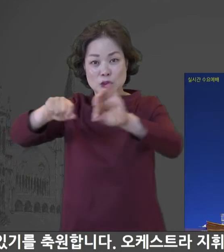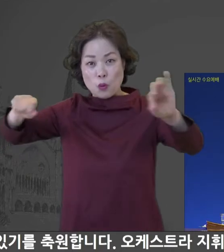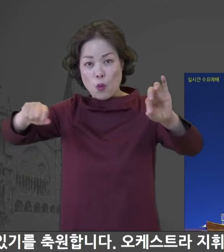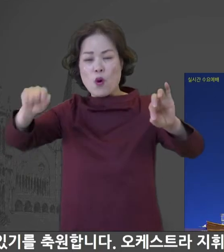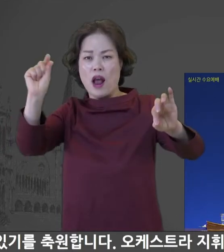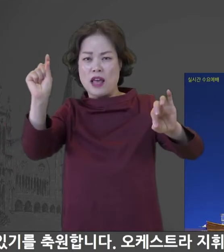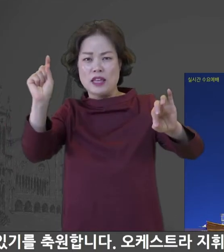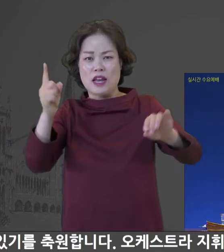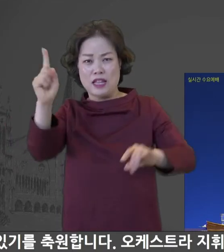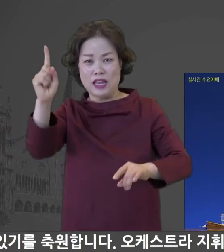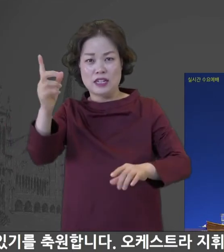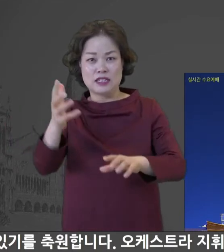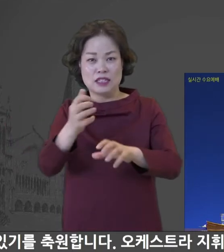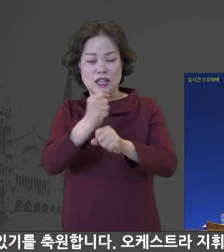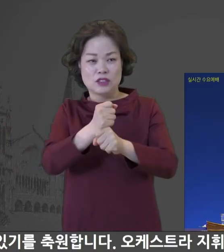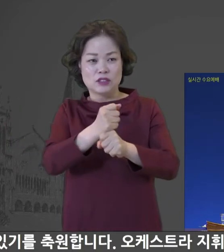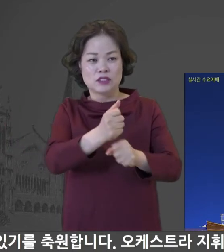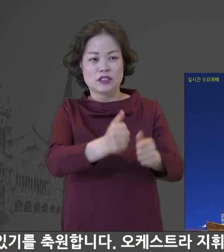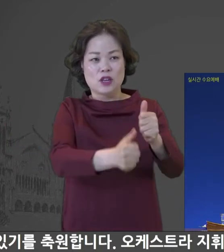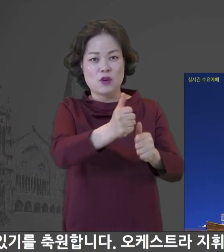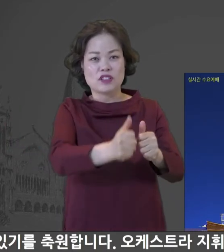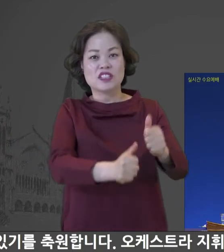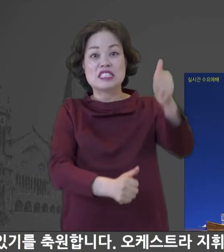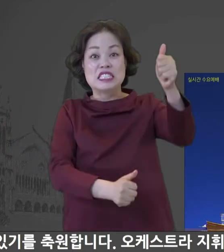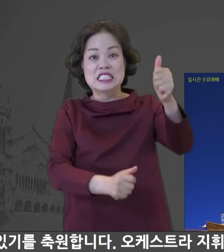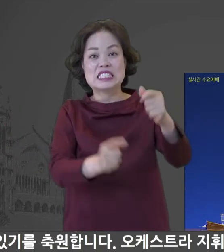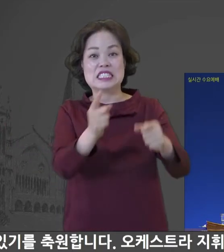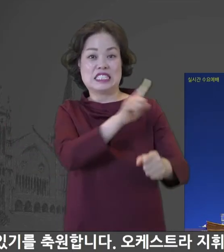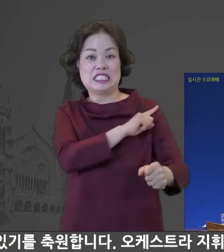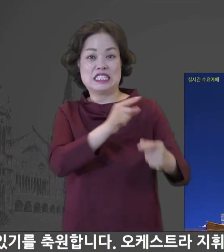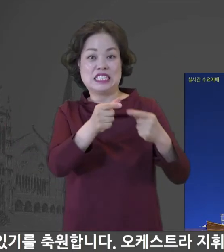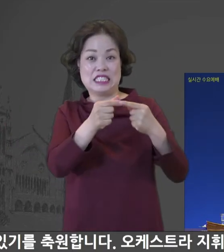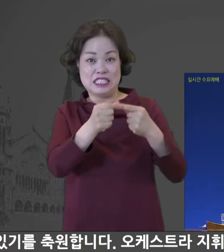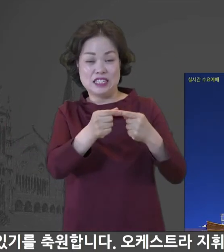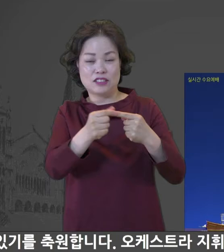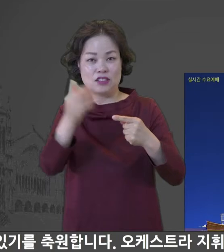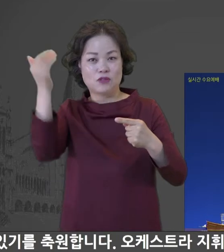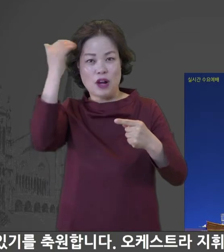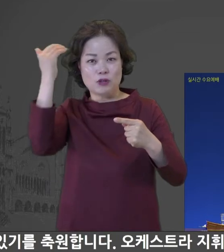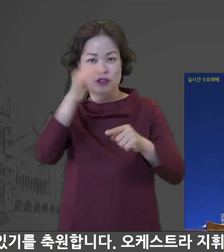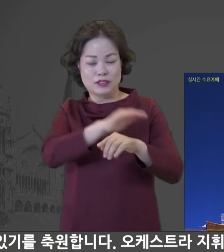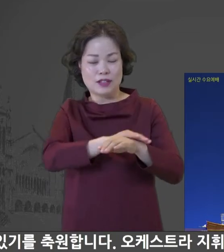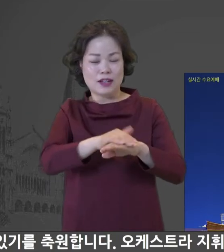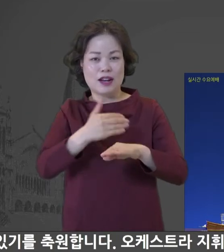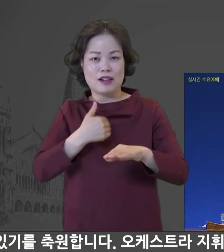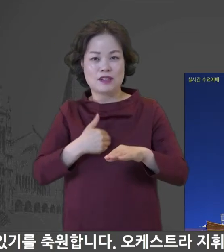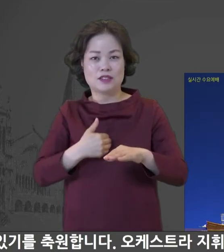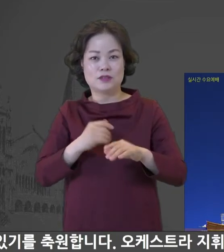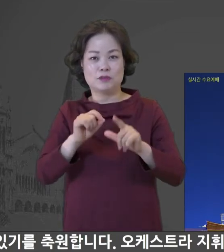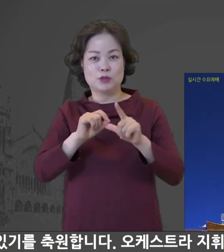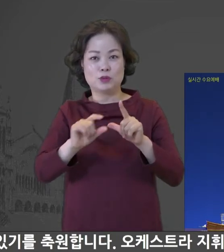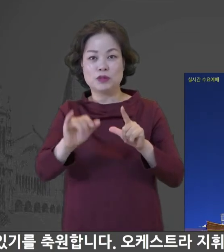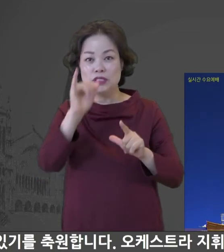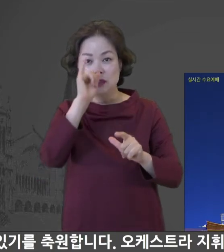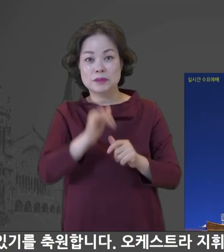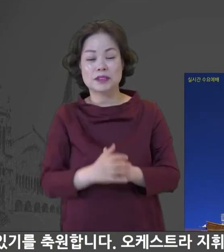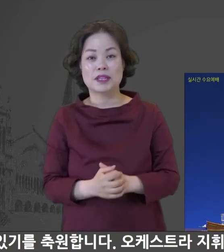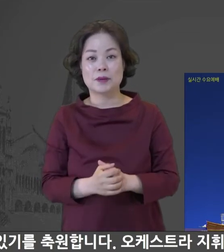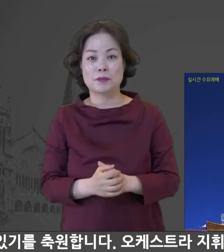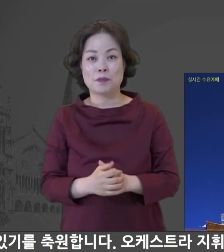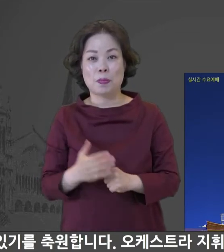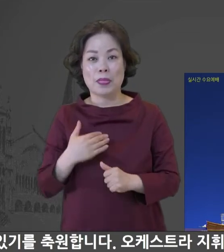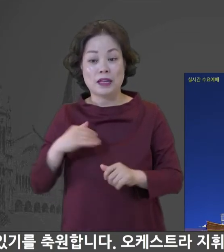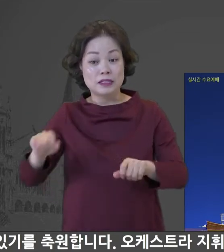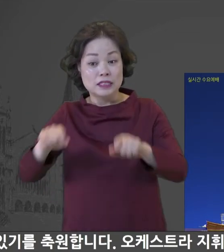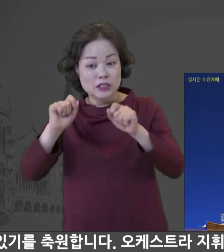최초로 1등을 한 콩쿠르이기도 해서 우리나라에 많이 알려져 있습니다. 저도 지휘 공부할 때 저와